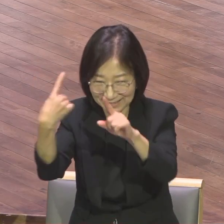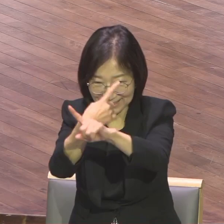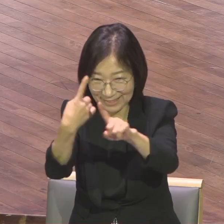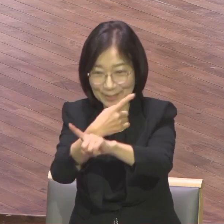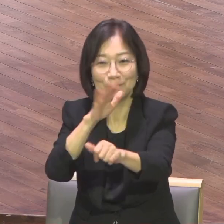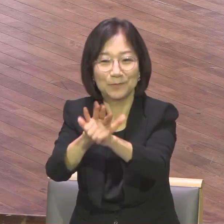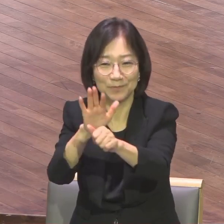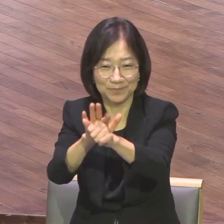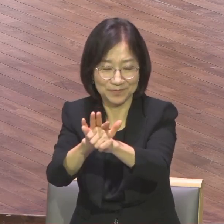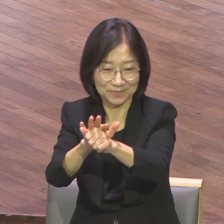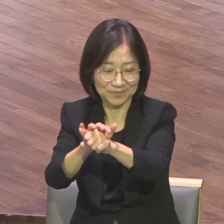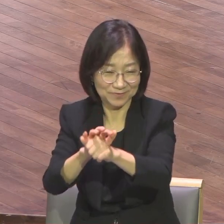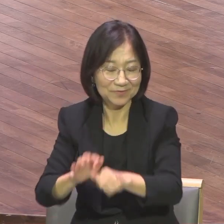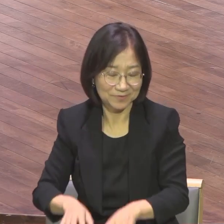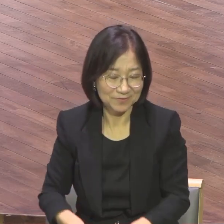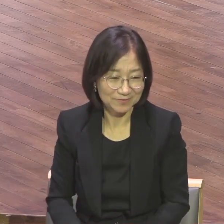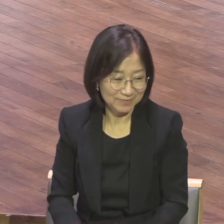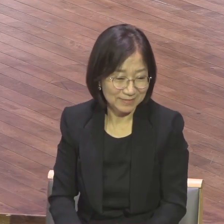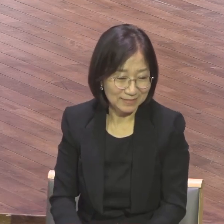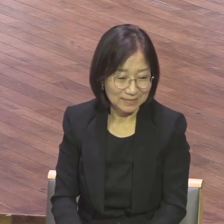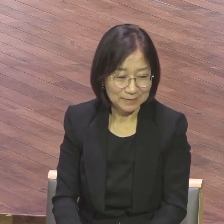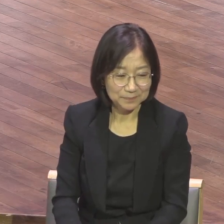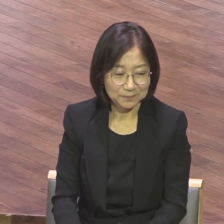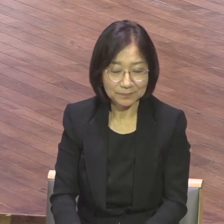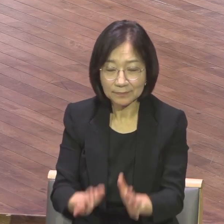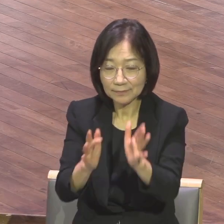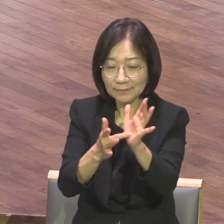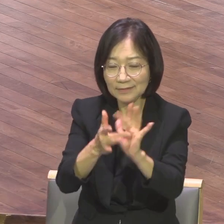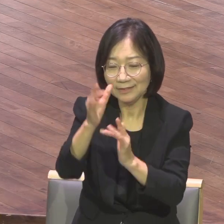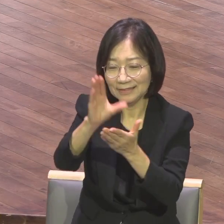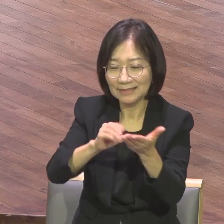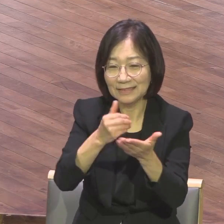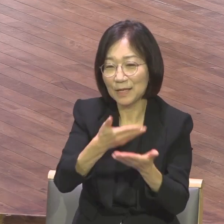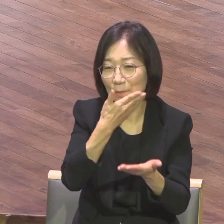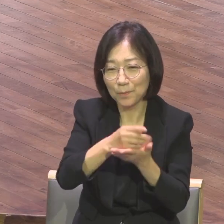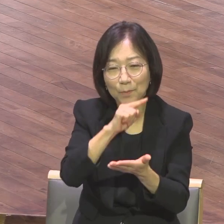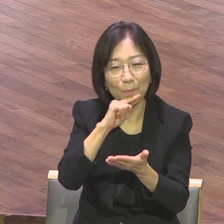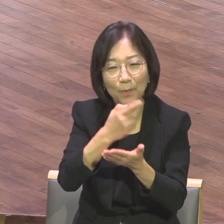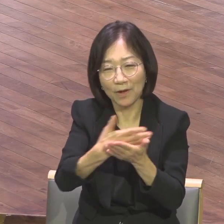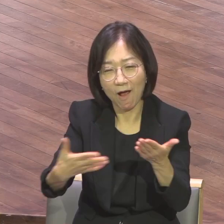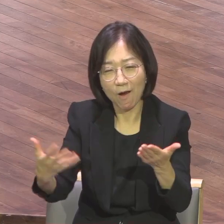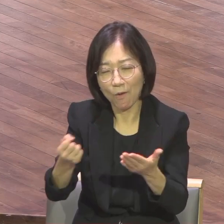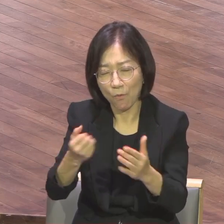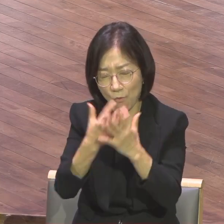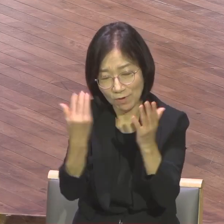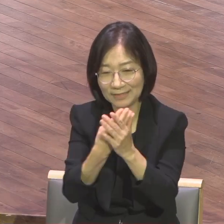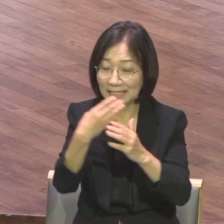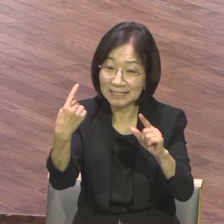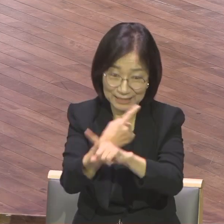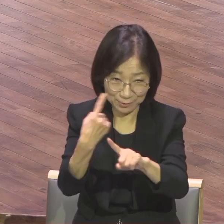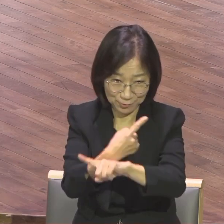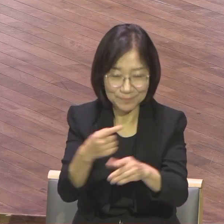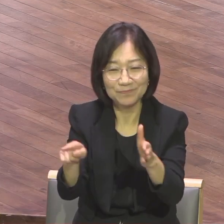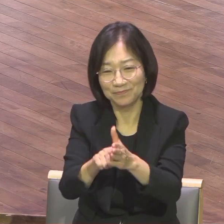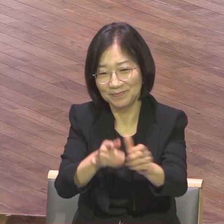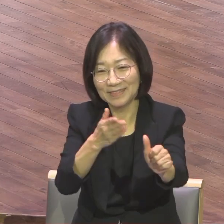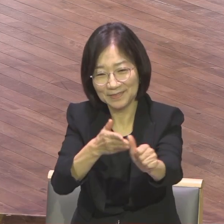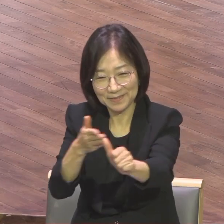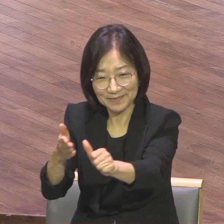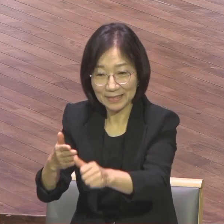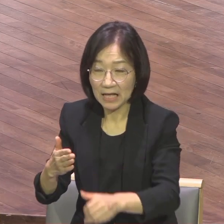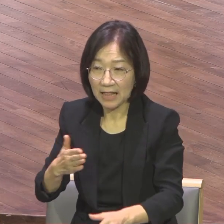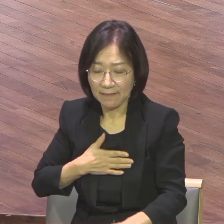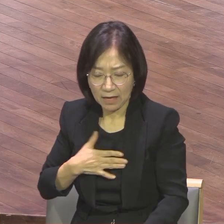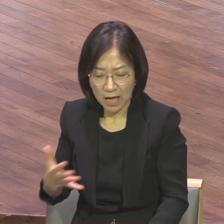인생 모든 문제 예수 그리스도의 보혈 앞에 완전 치유됐다는 사실을 믿으시기 바랍니다. 지금 이 시간 여러분이 가지고 있는 영적